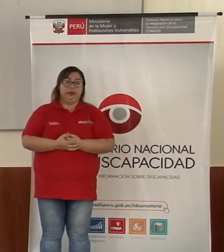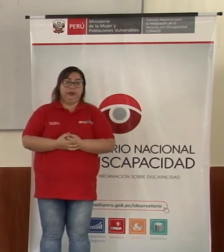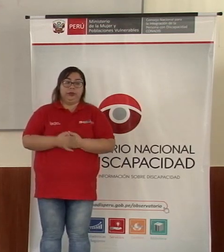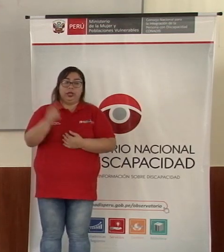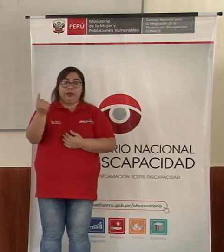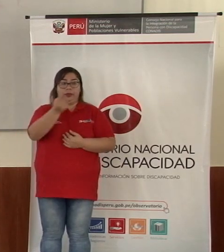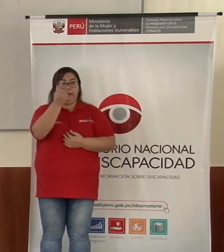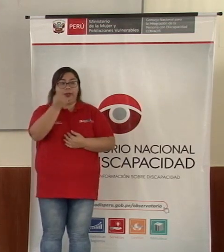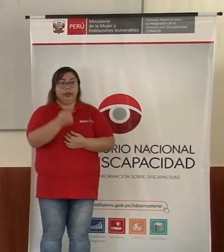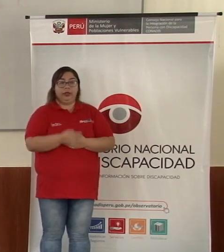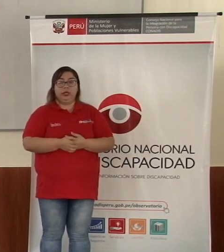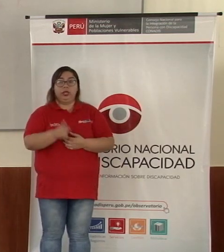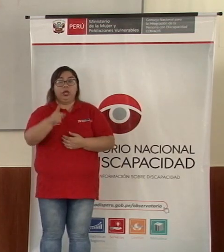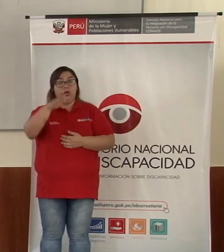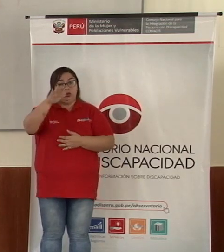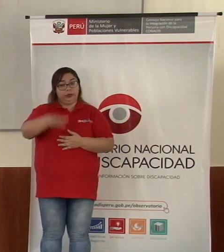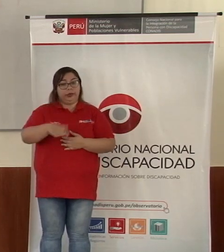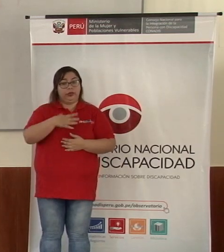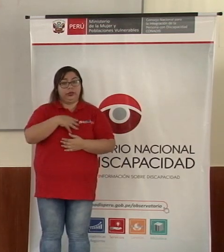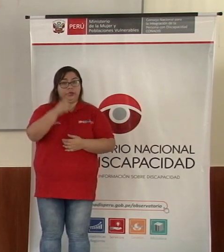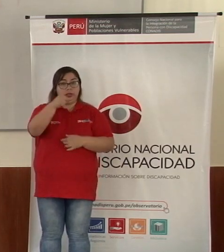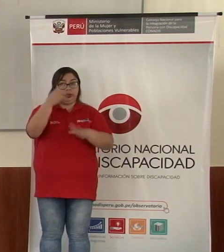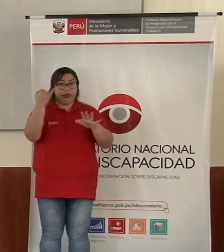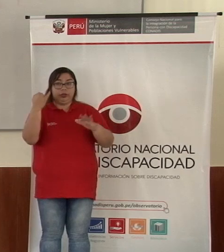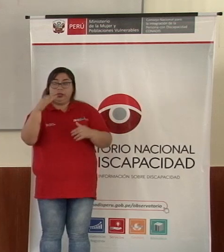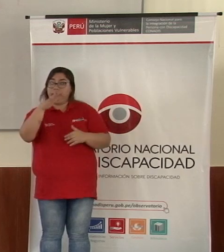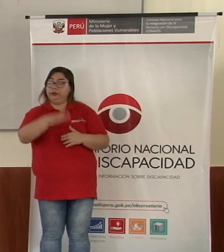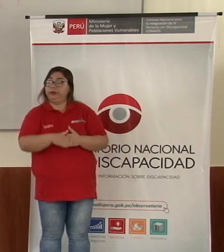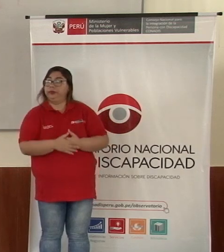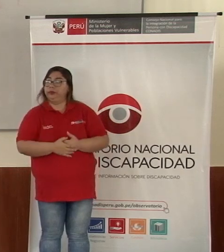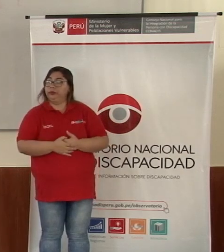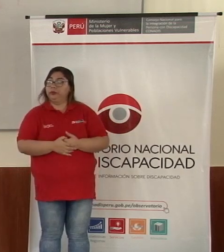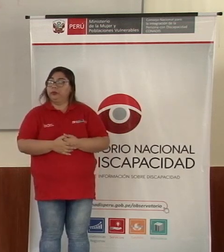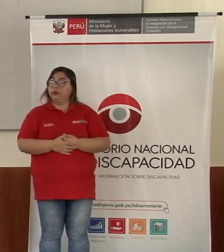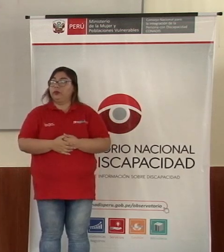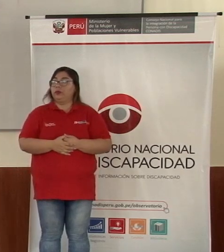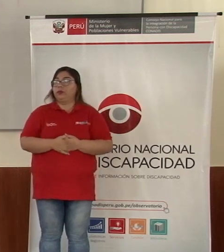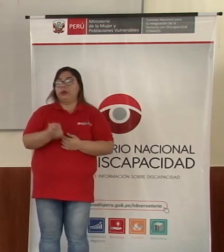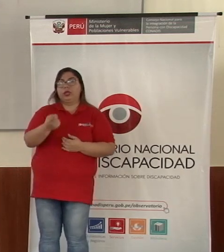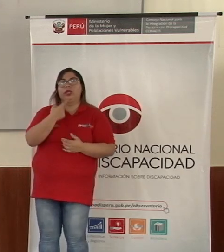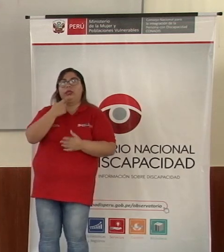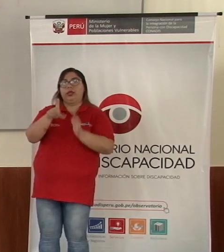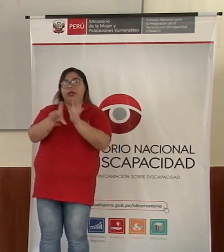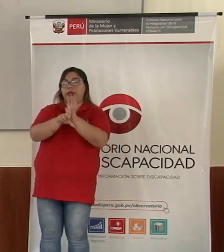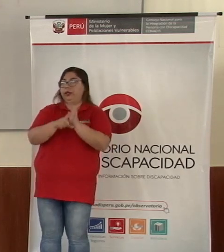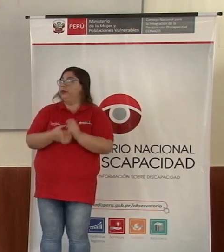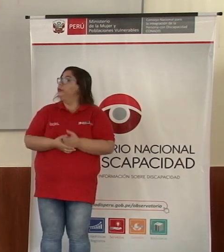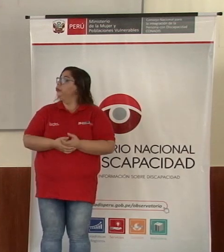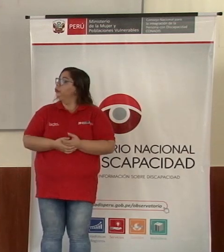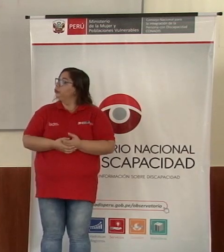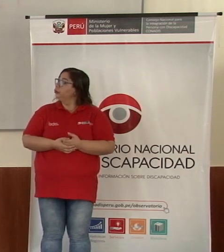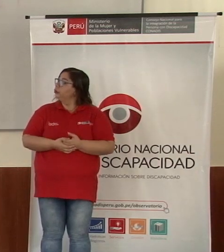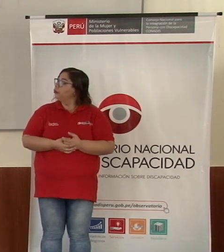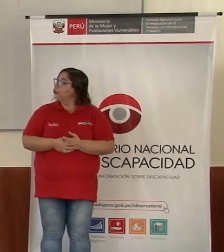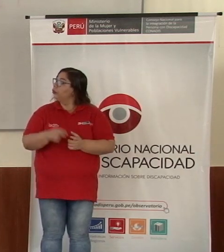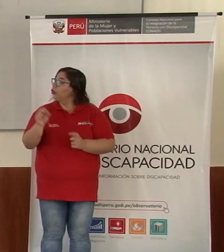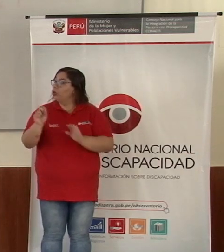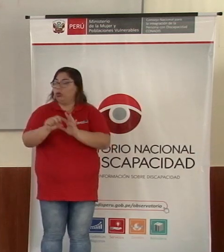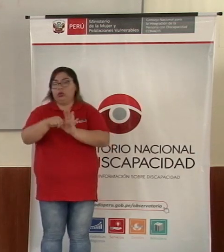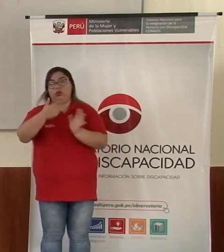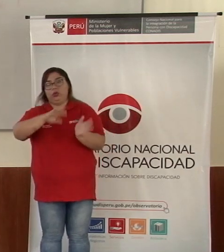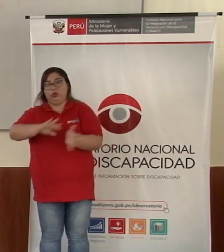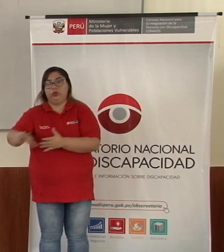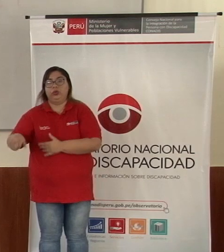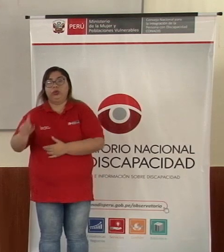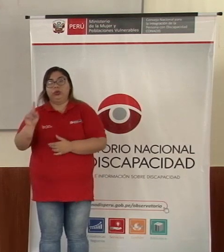La primera, los menores de 16 años, salvo aquellos actos determinados, para aquellos actos determinados por la ley. Los que por cualquier causa se